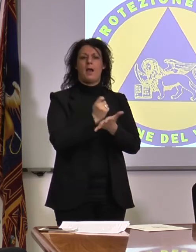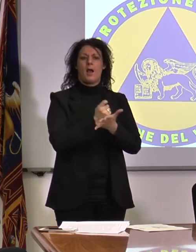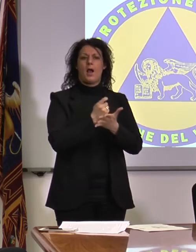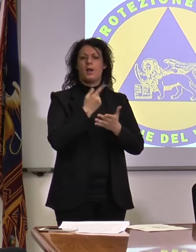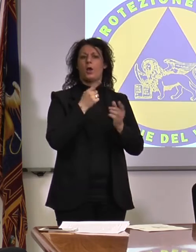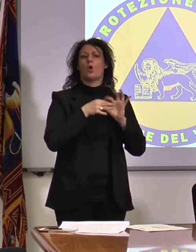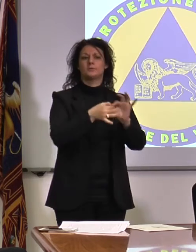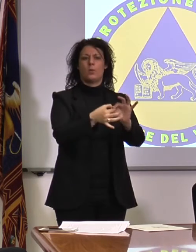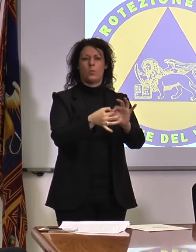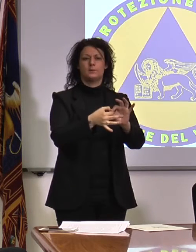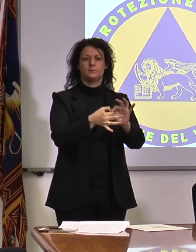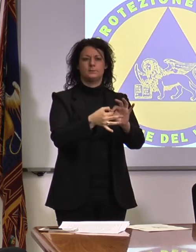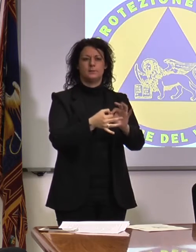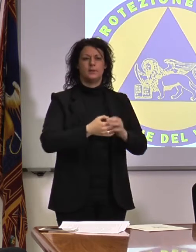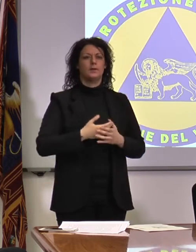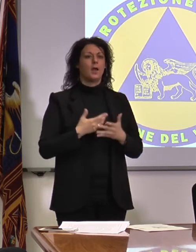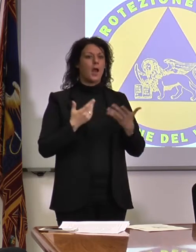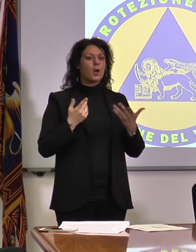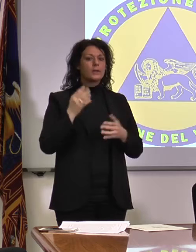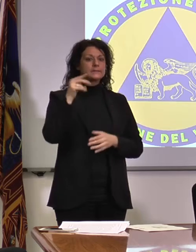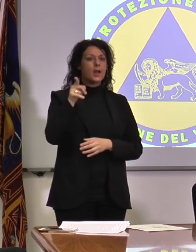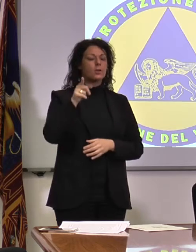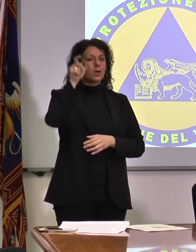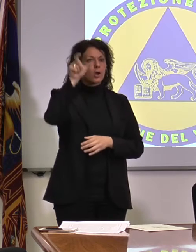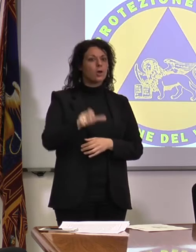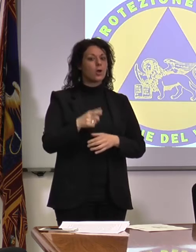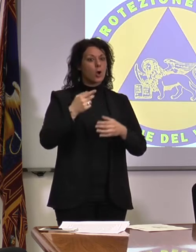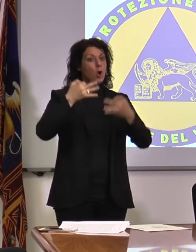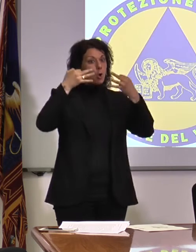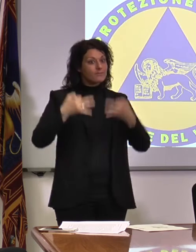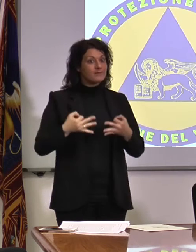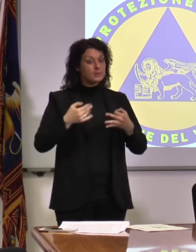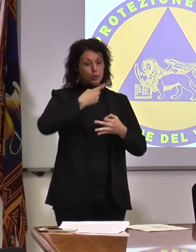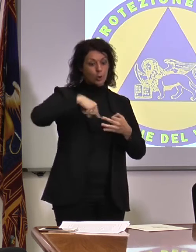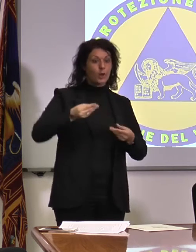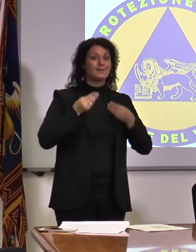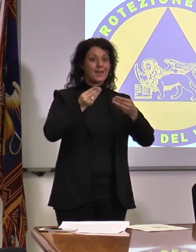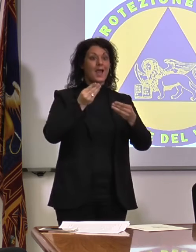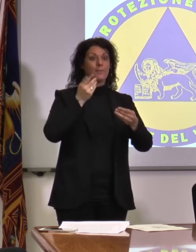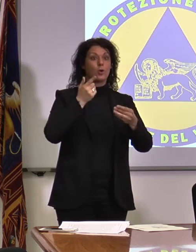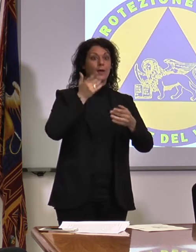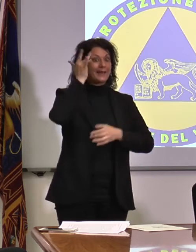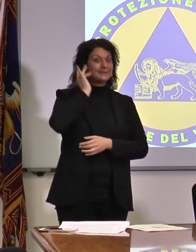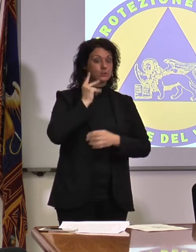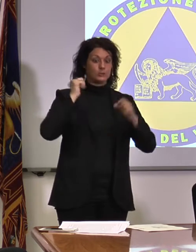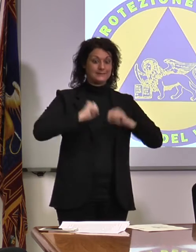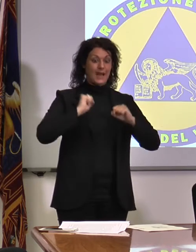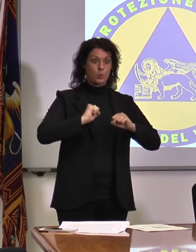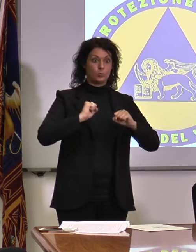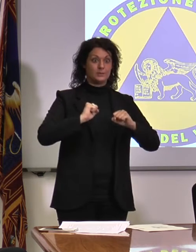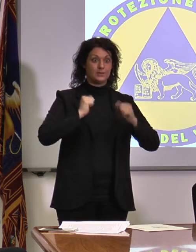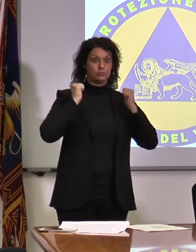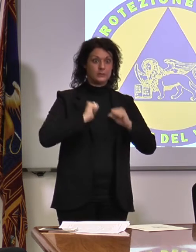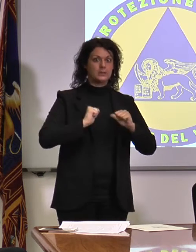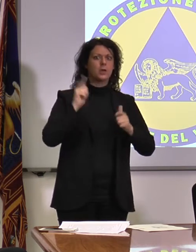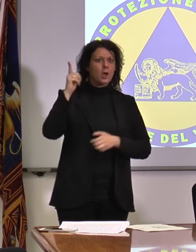repentaglio la salute dei cittadini, e magari noi non ce ne siamo accorti, il governo ha l'obbligo di intervenire impugnando